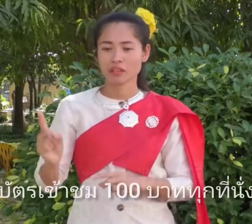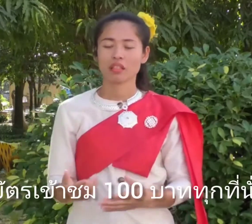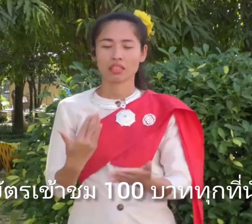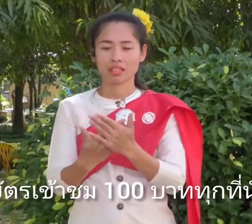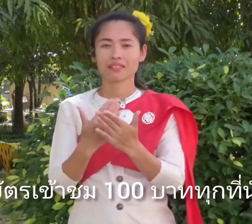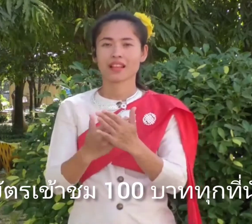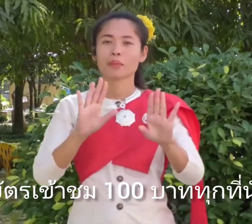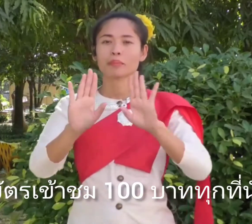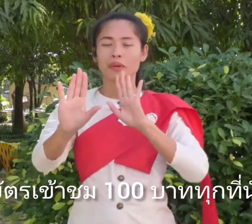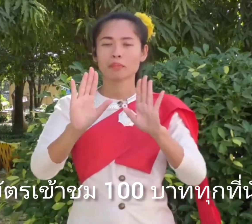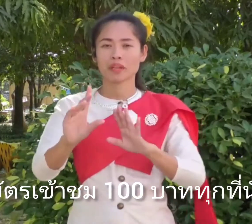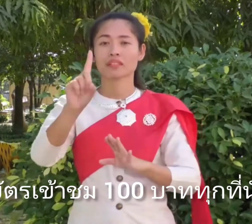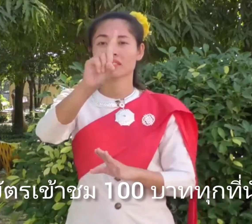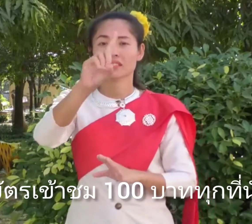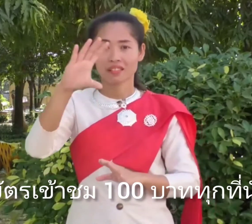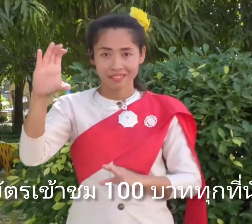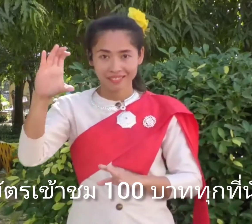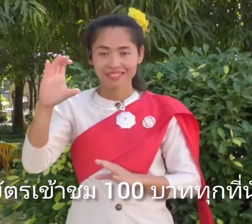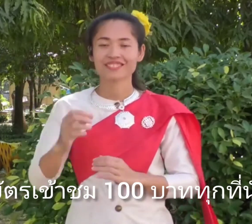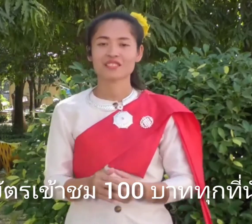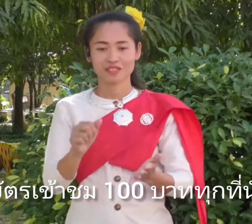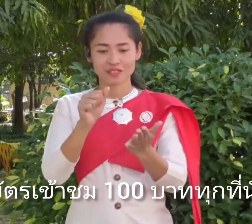ม100บาททุกที่นั่ง